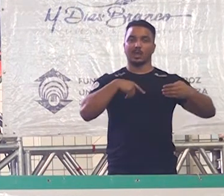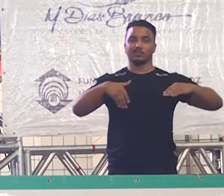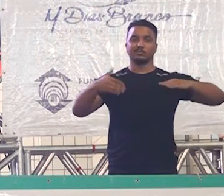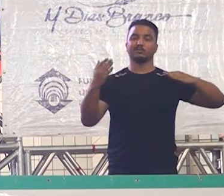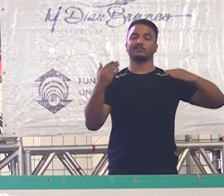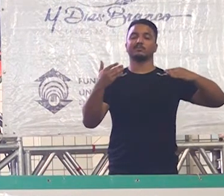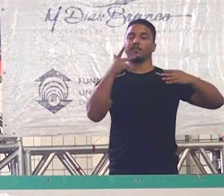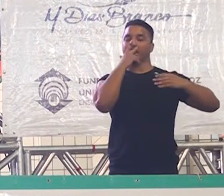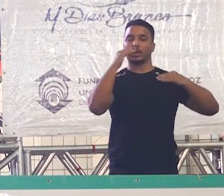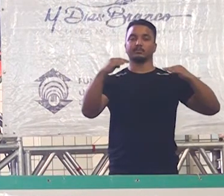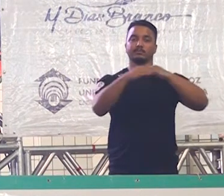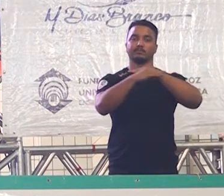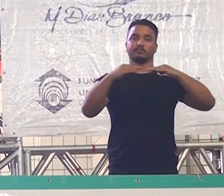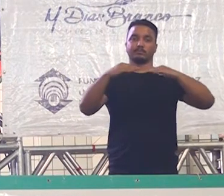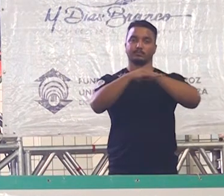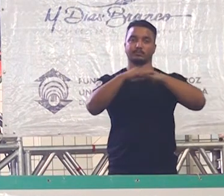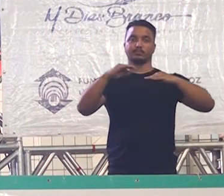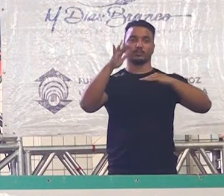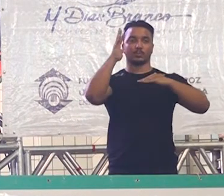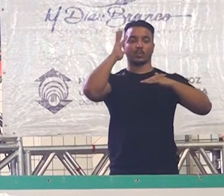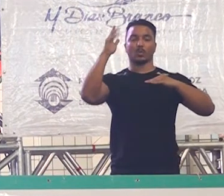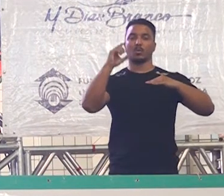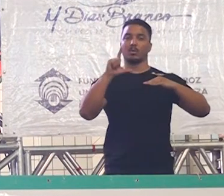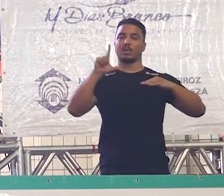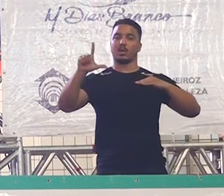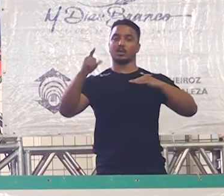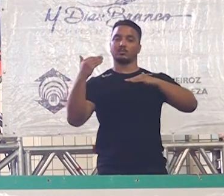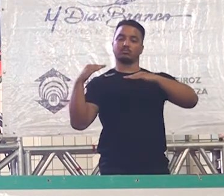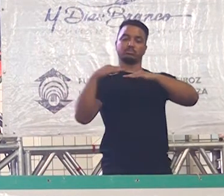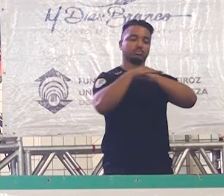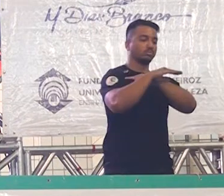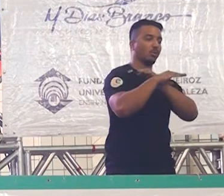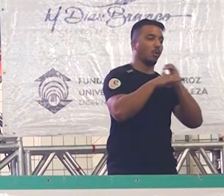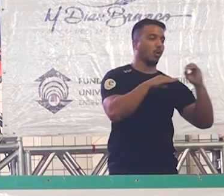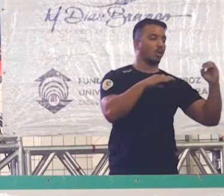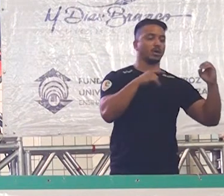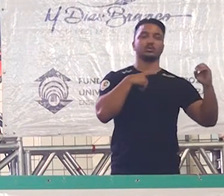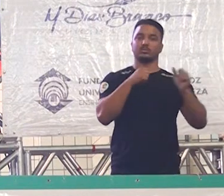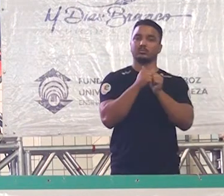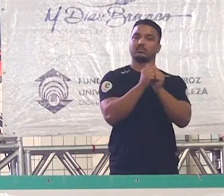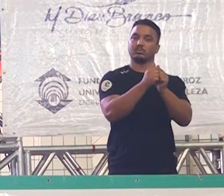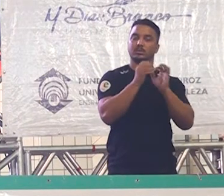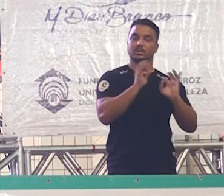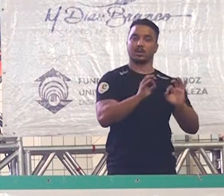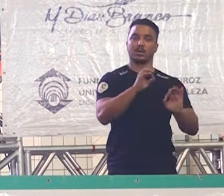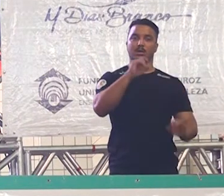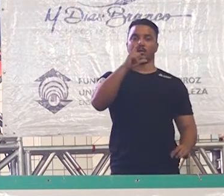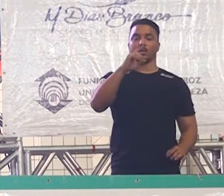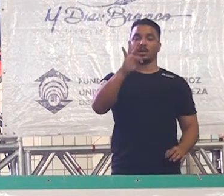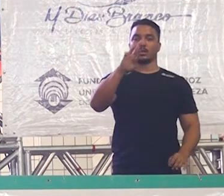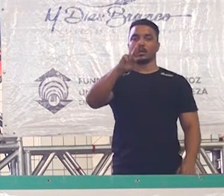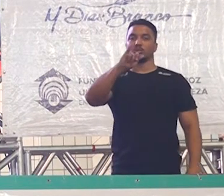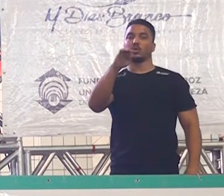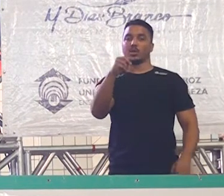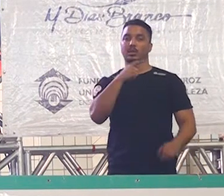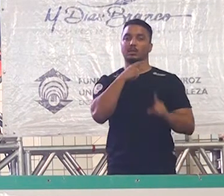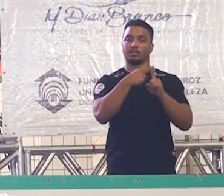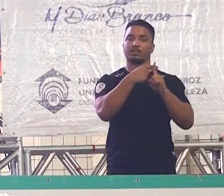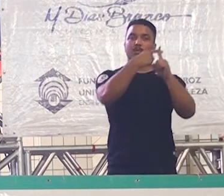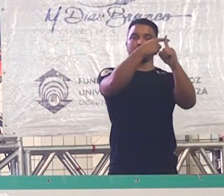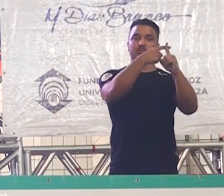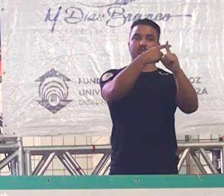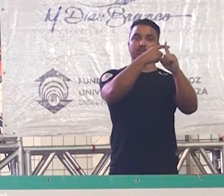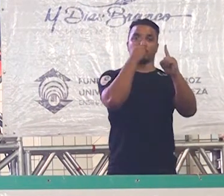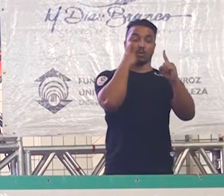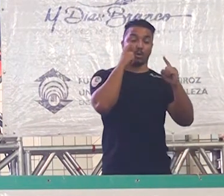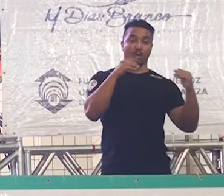faixas. Então imagina o veículo que está indo de leste para oeste. Ele está a favor da trajetória, eu vou dizer que ele está com velocidade positiva. Mas quem